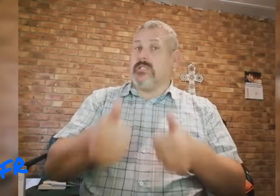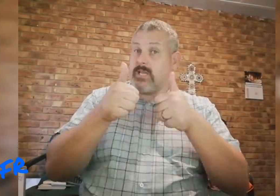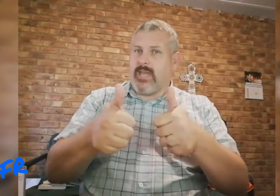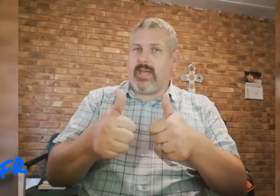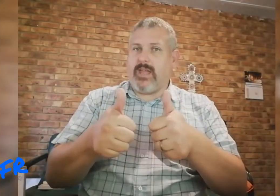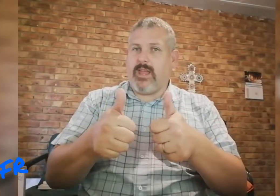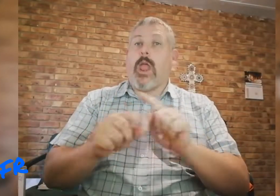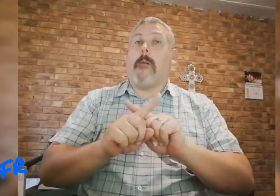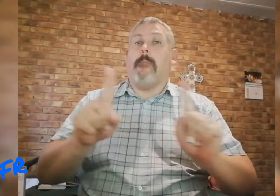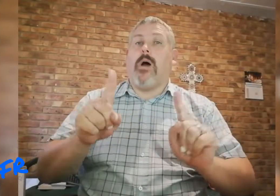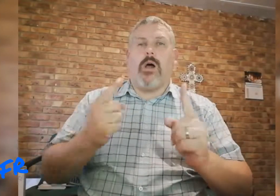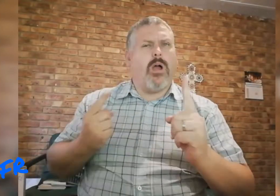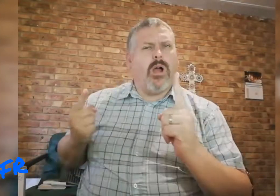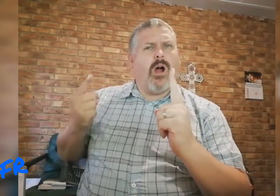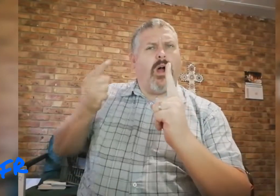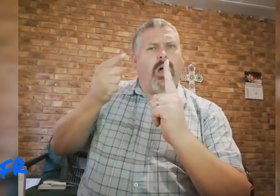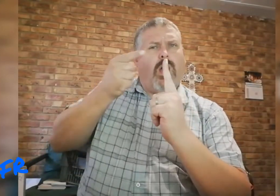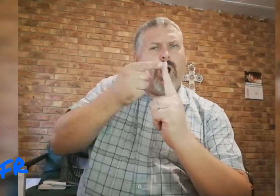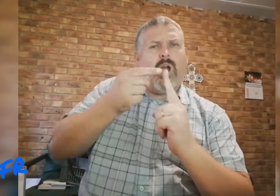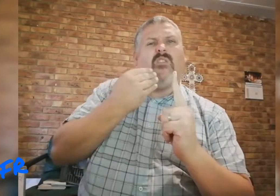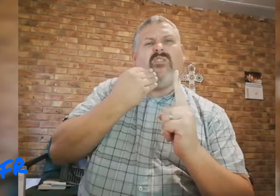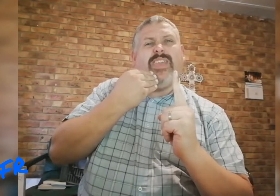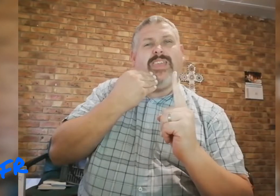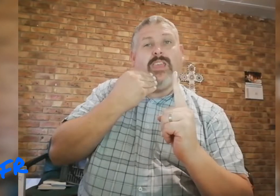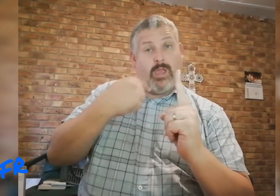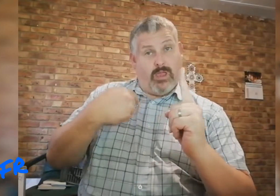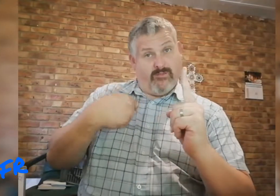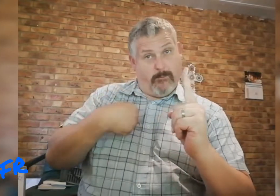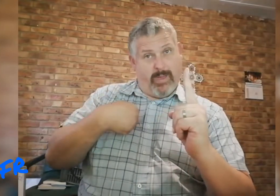Jesus, ja, maar wie, van my,